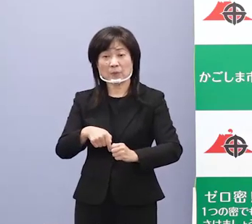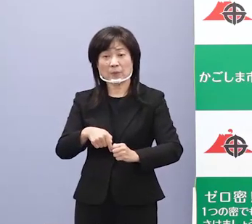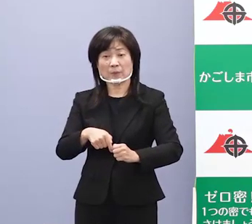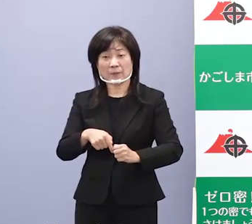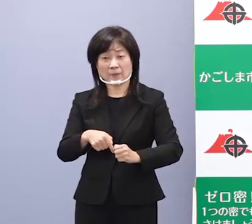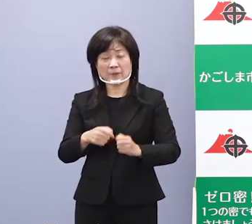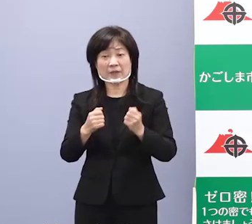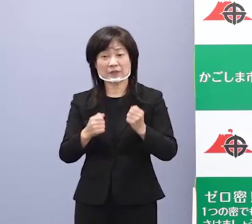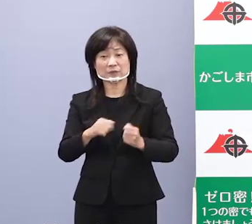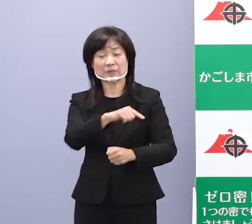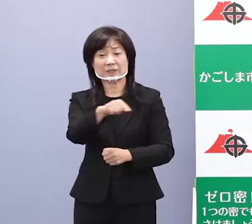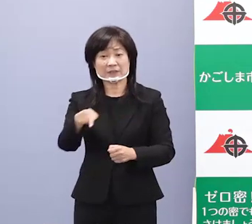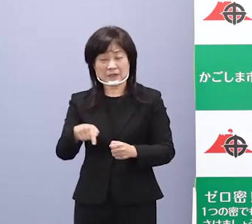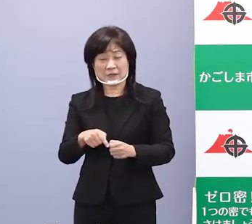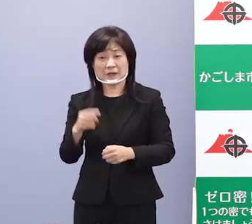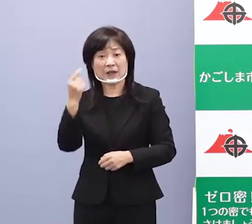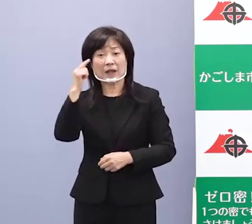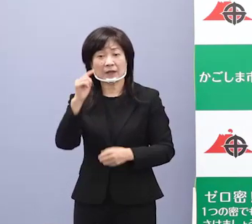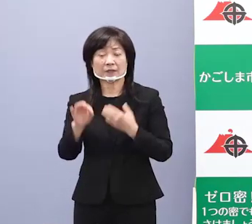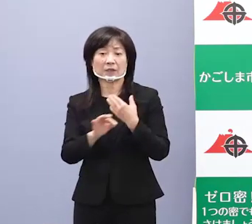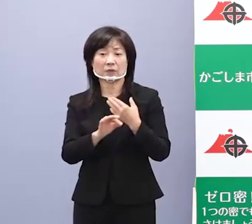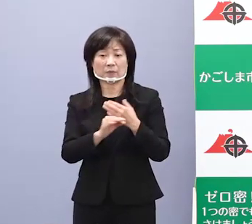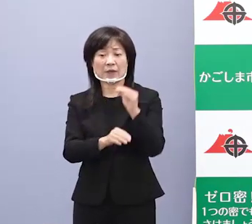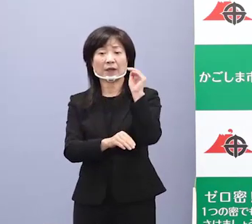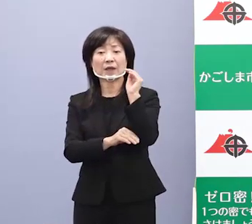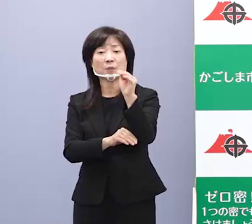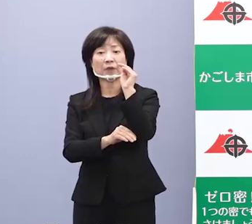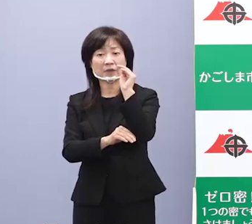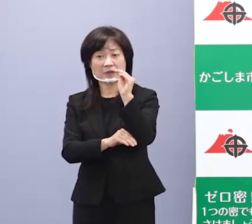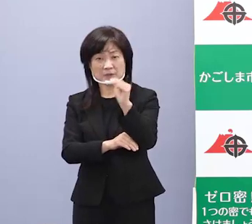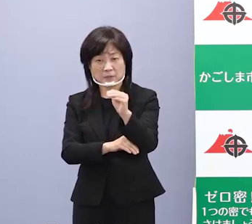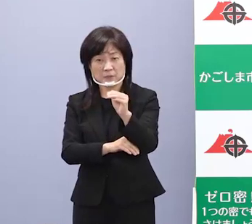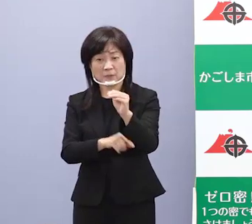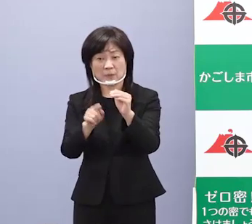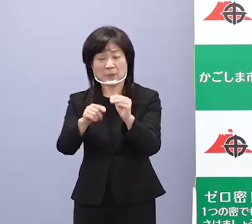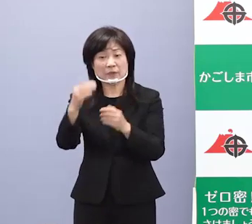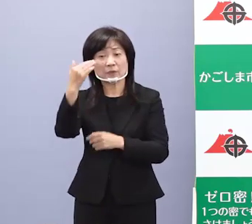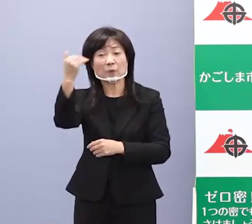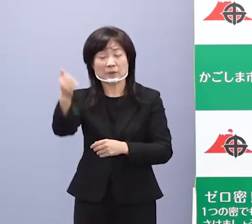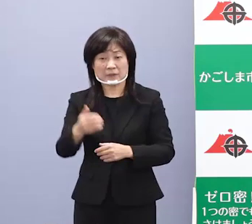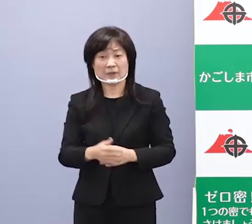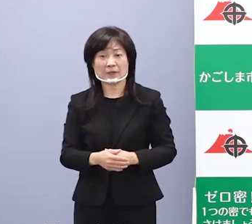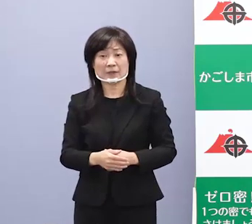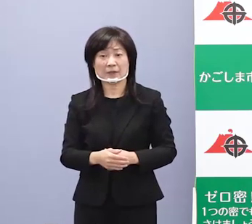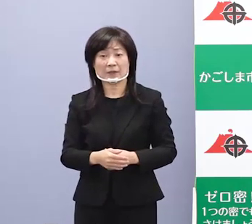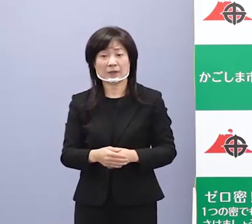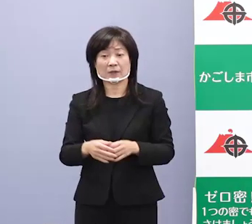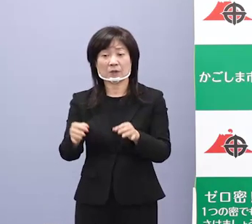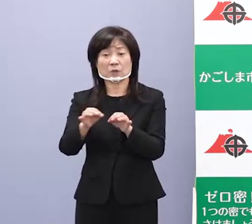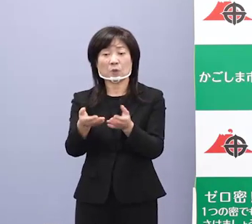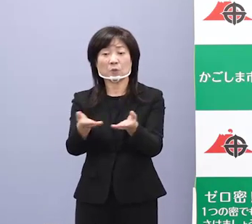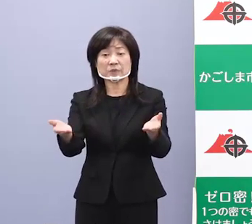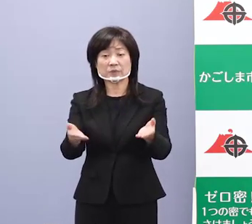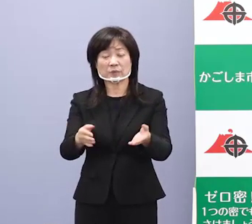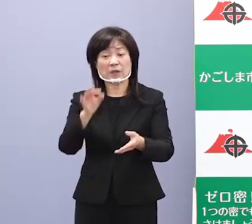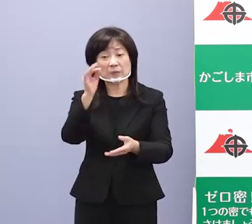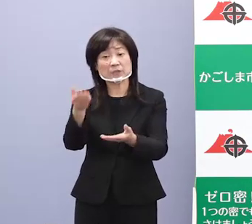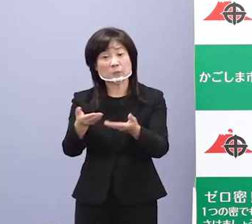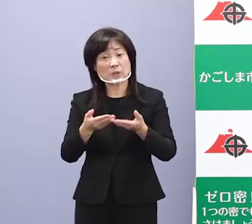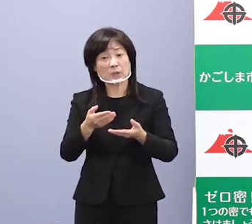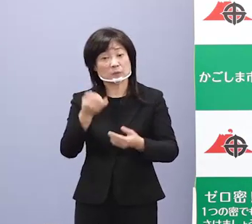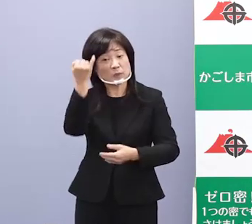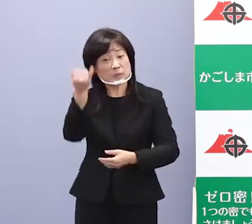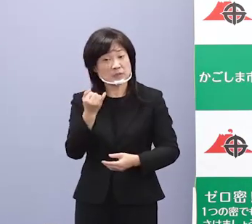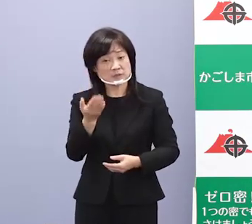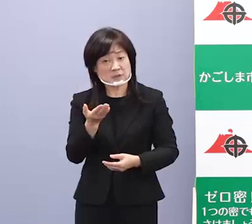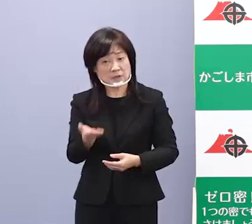営んでいる方を例えば鴨池の試合会場に、呼んで、あの店とか並んでるあそこを見てもらうとか、そういったイメ